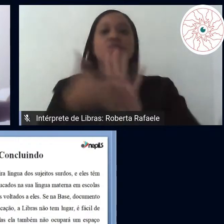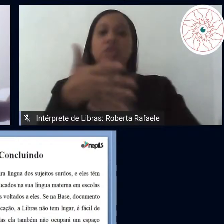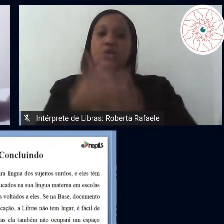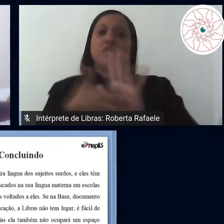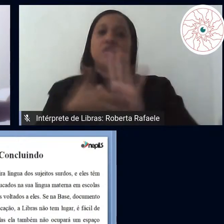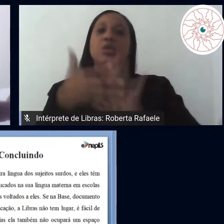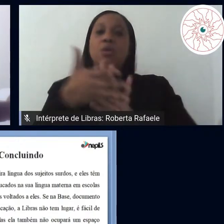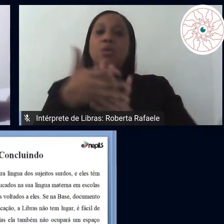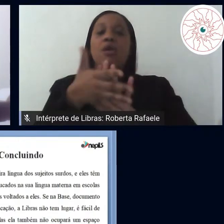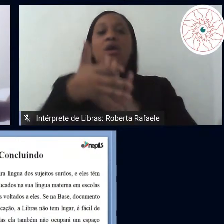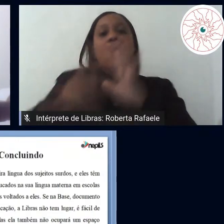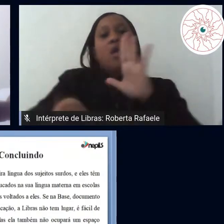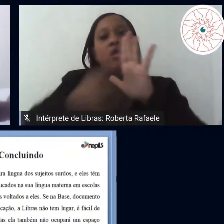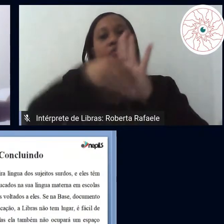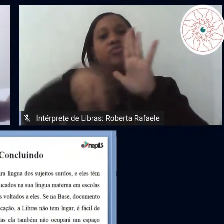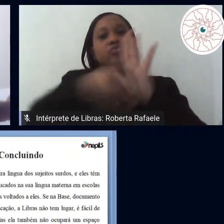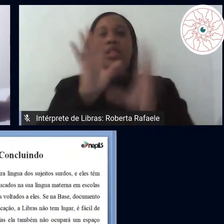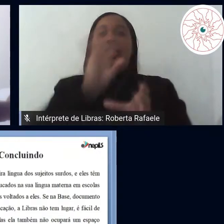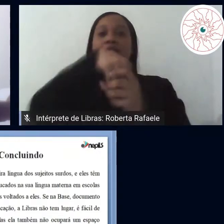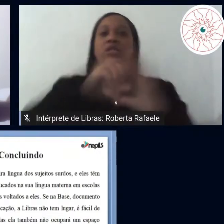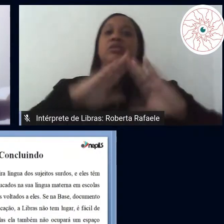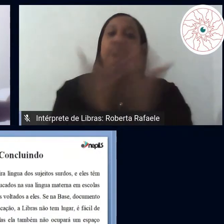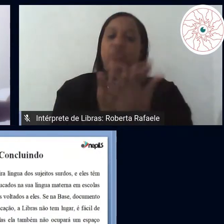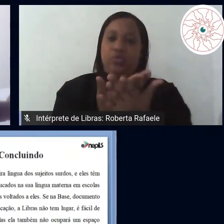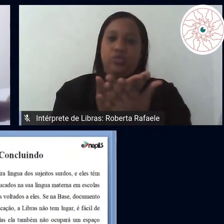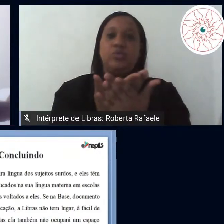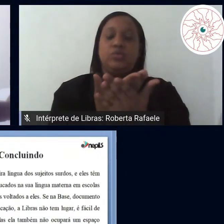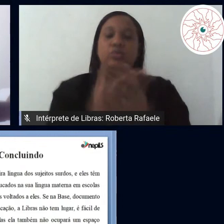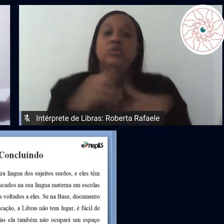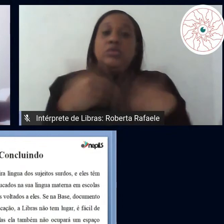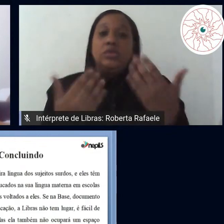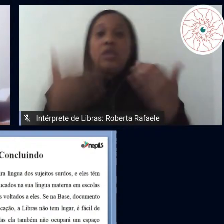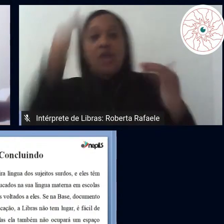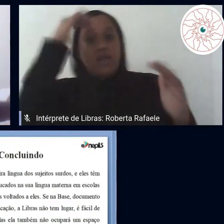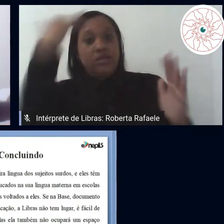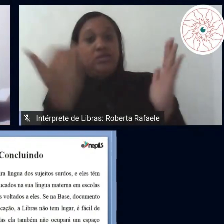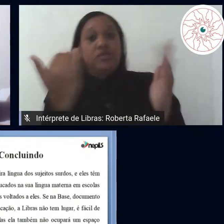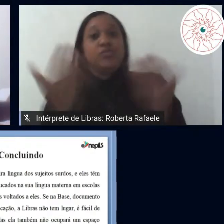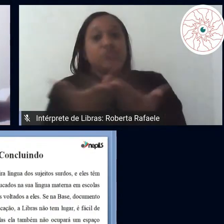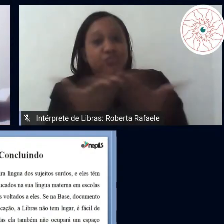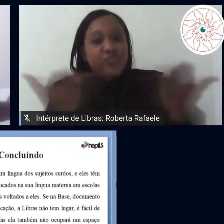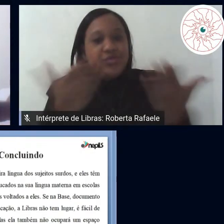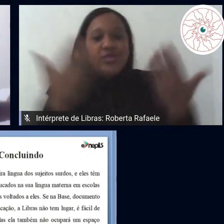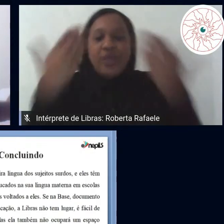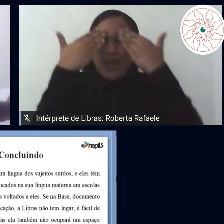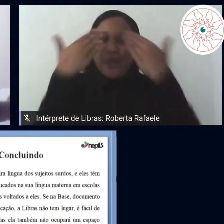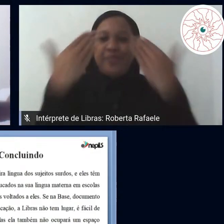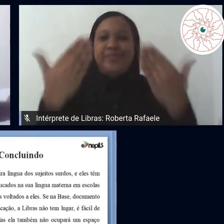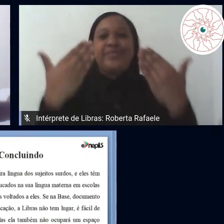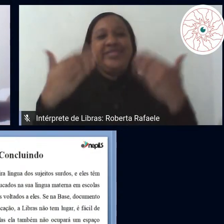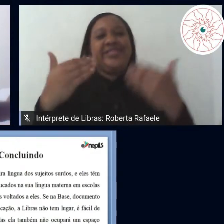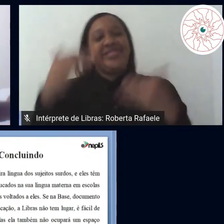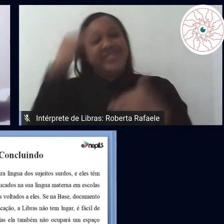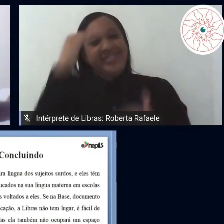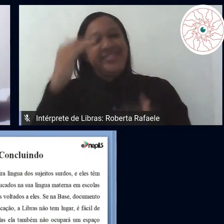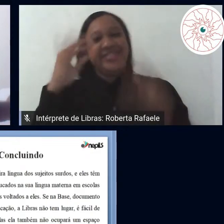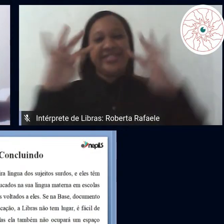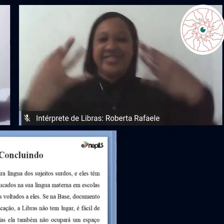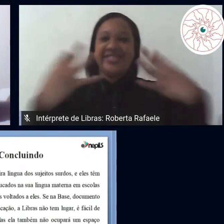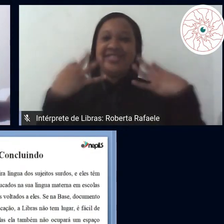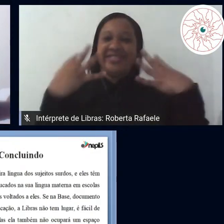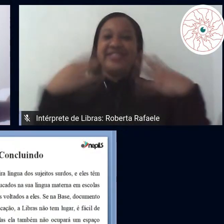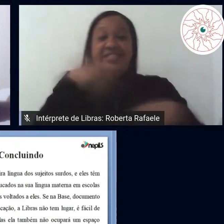adicional dentro da escola. Então, pela atenção de vocês, muito obrigada e espero que vocês fiquem muito